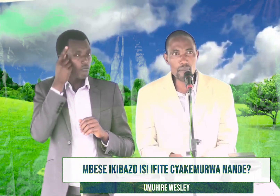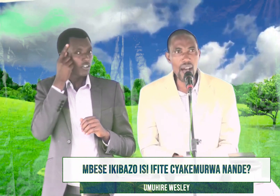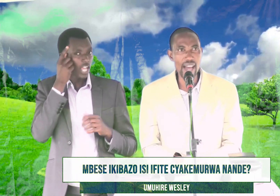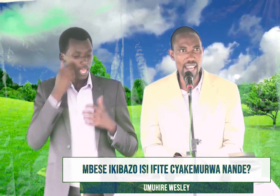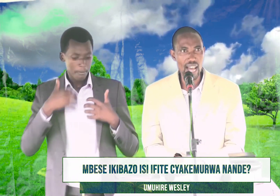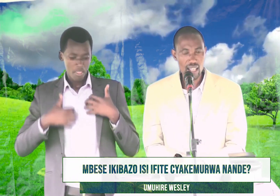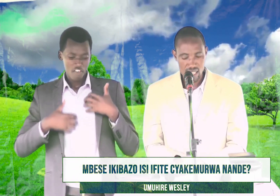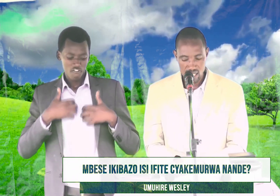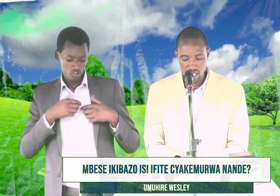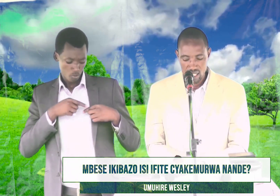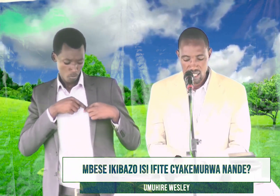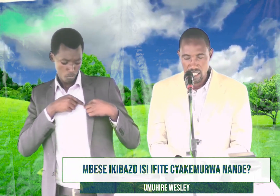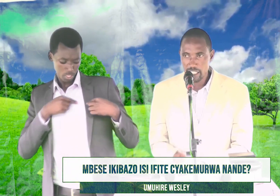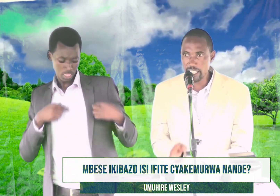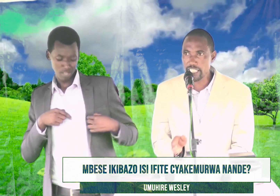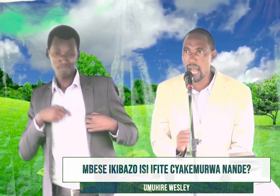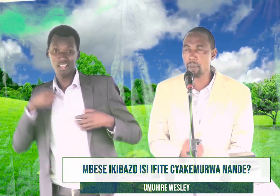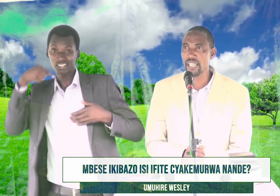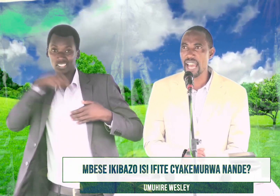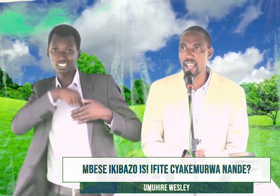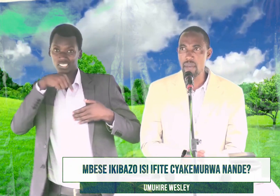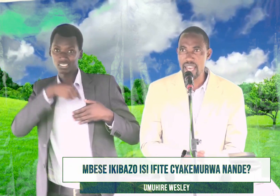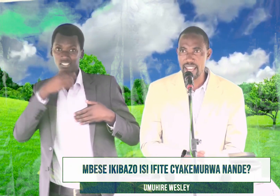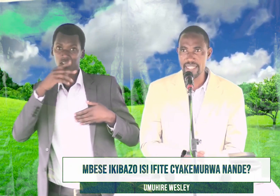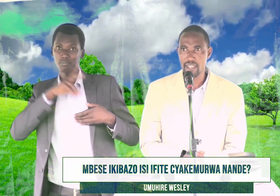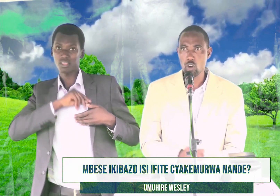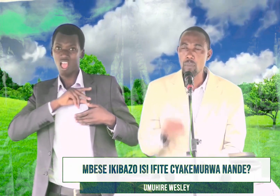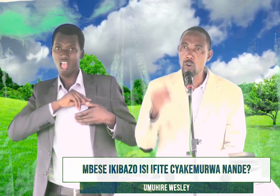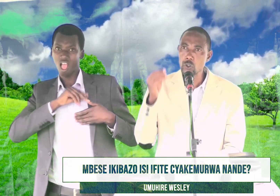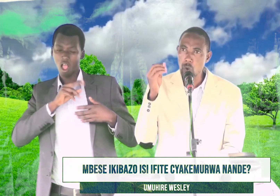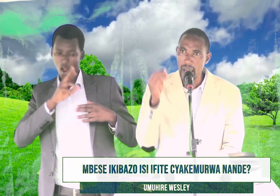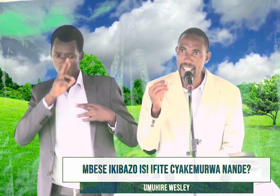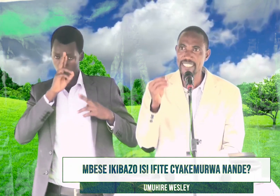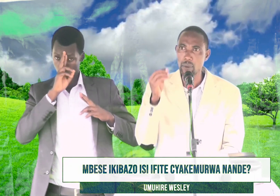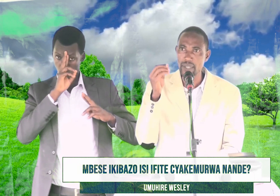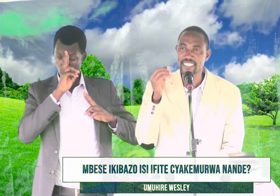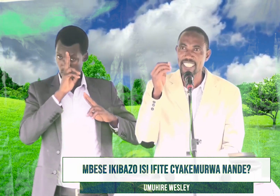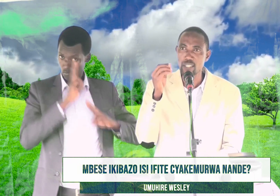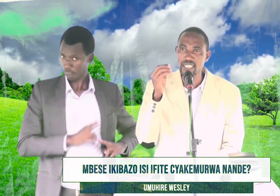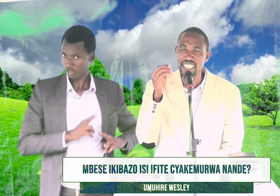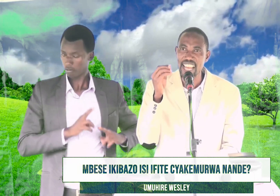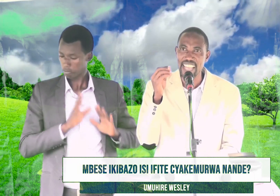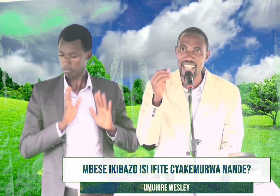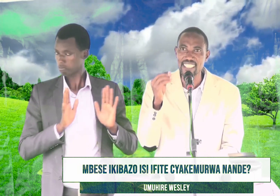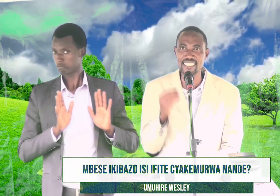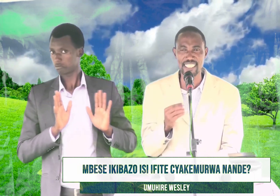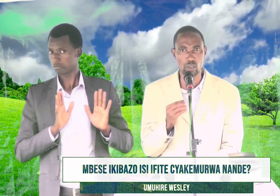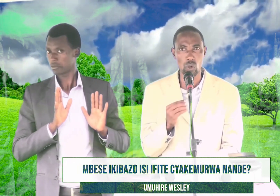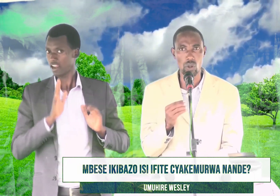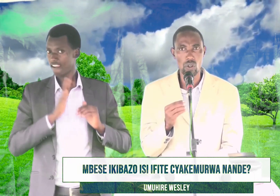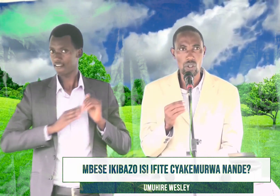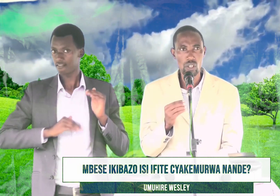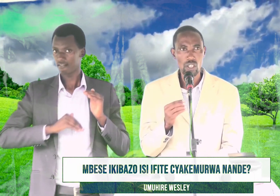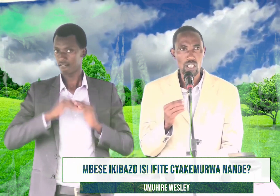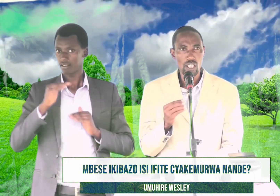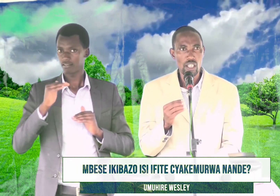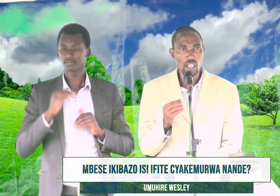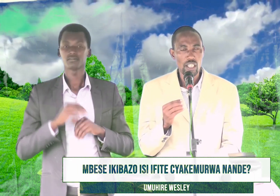bana b'Imana iri jambo riraremereye umuntu wese witirirwa izina rya Kristo